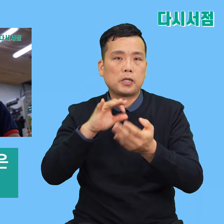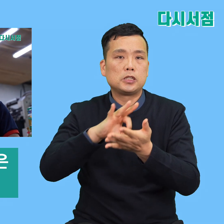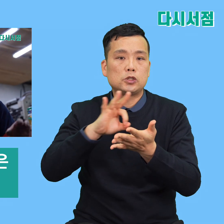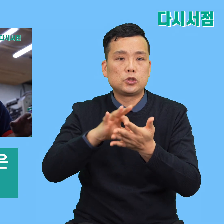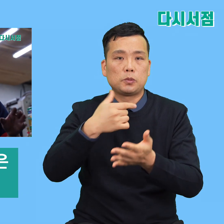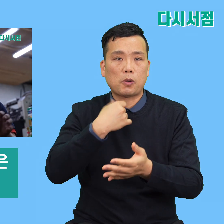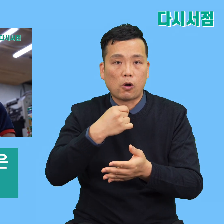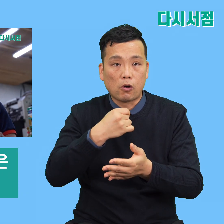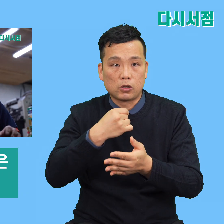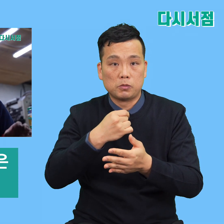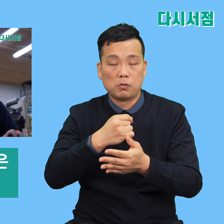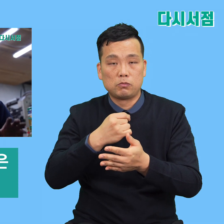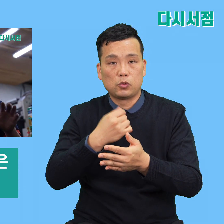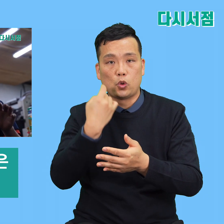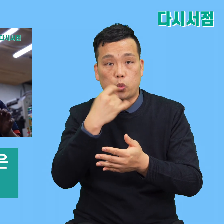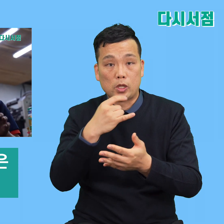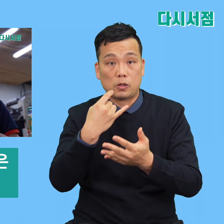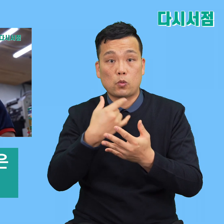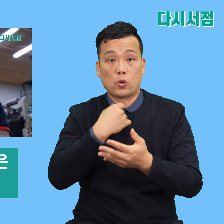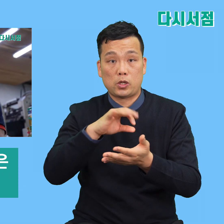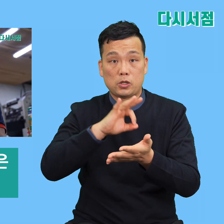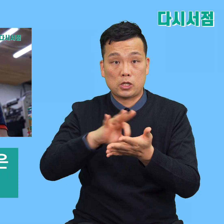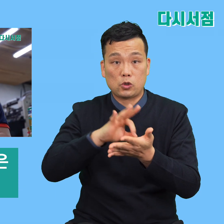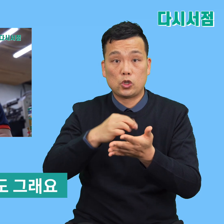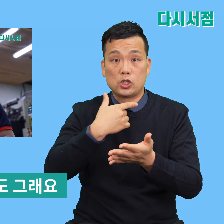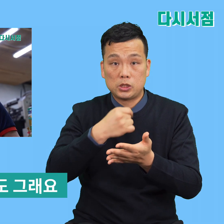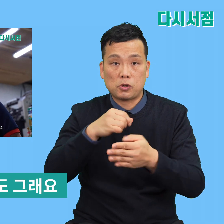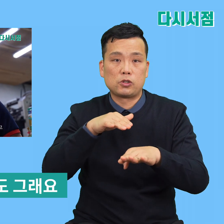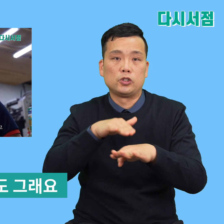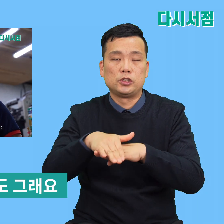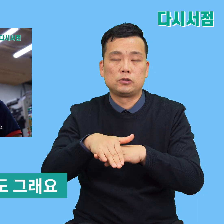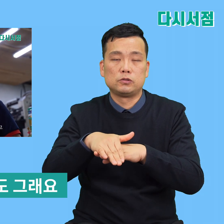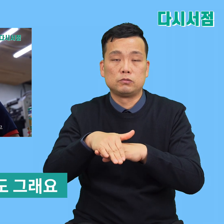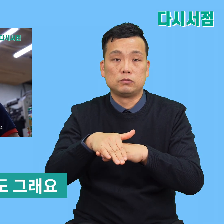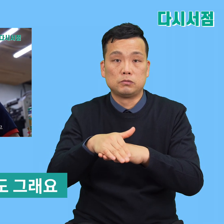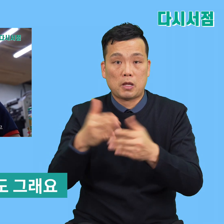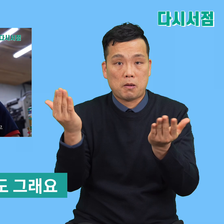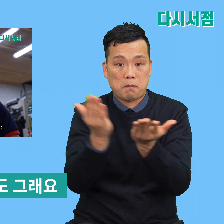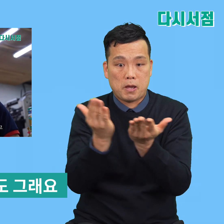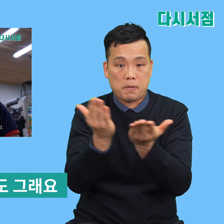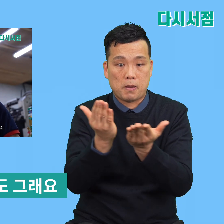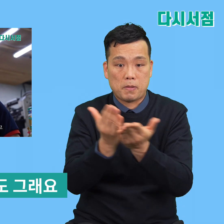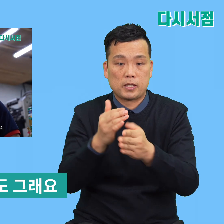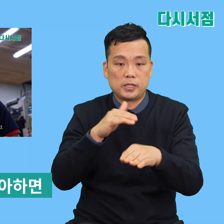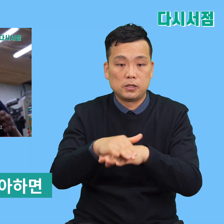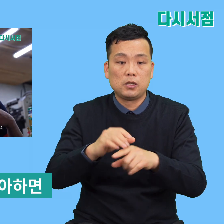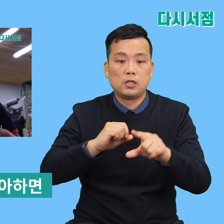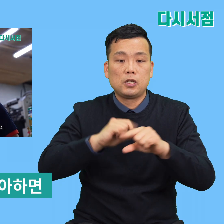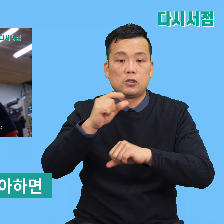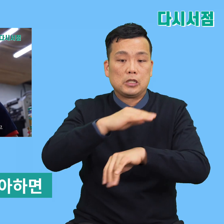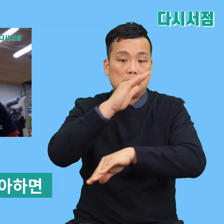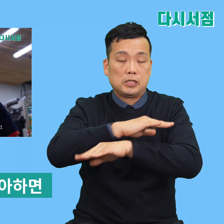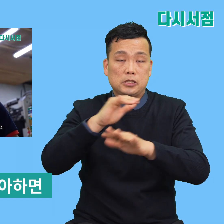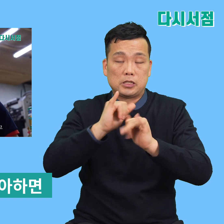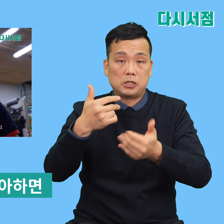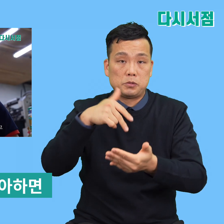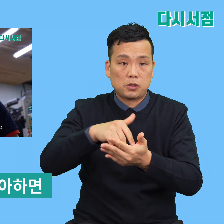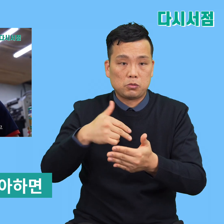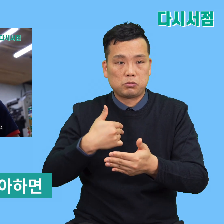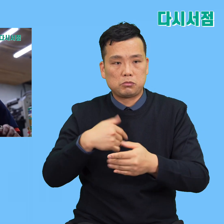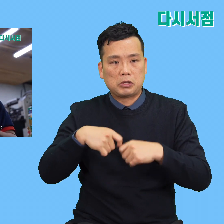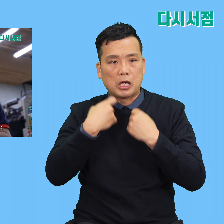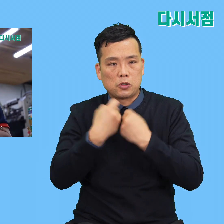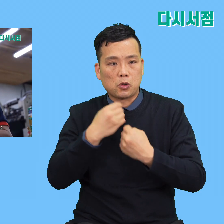가고 노란색 좋아하는 사람은 노란색 쪽으로 가고 그런데 이제 대부분 또 인쇄하는 사람도 그래요. 자기가 뭐 청색을 조금